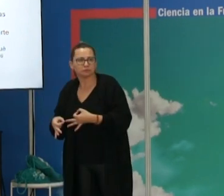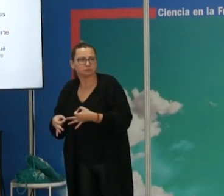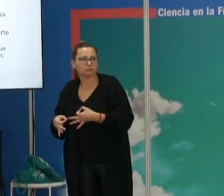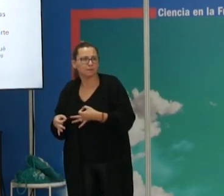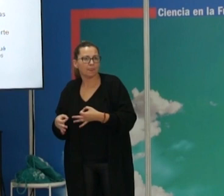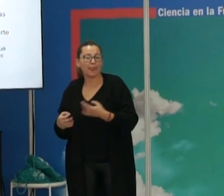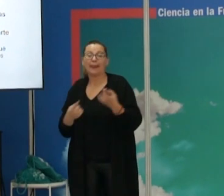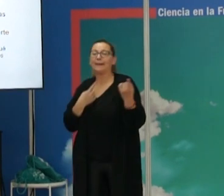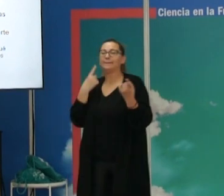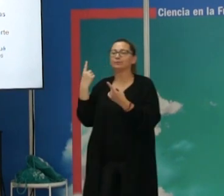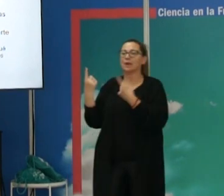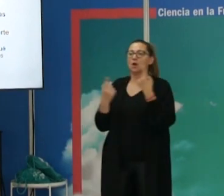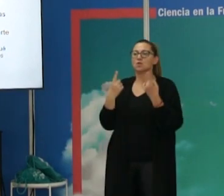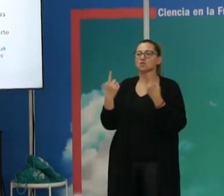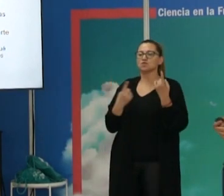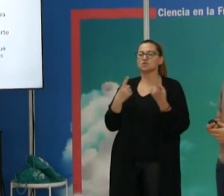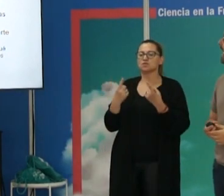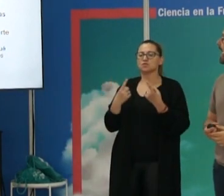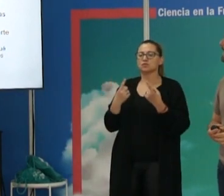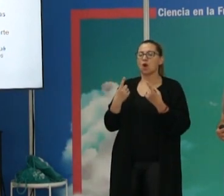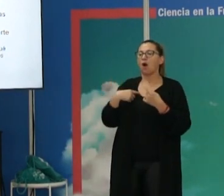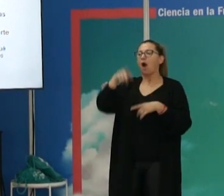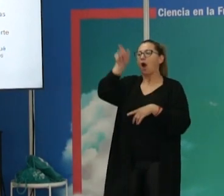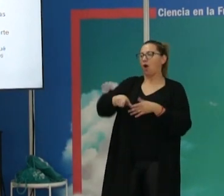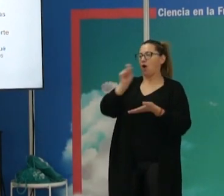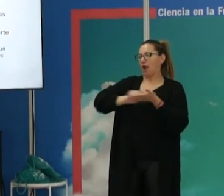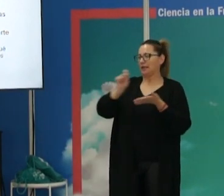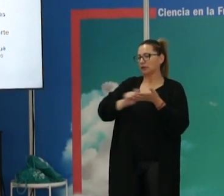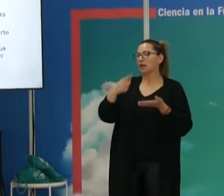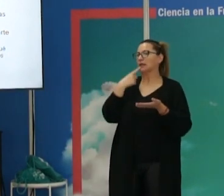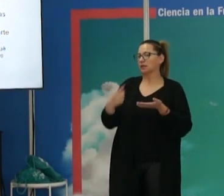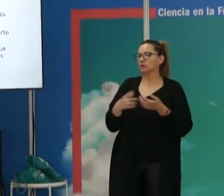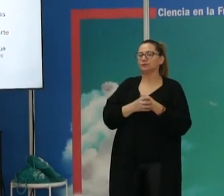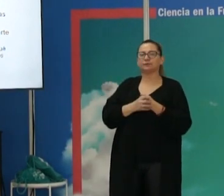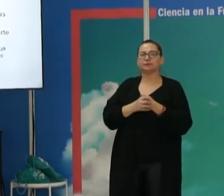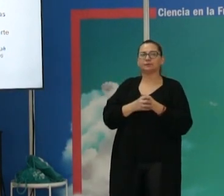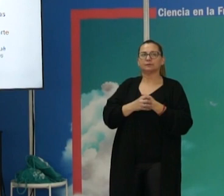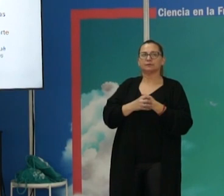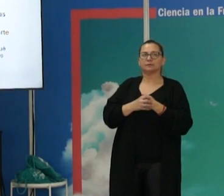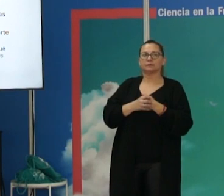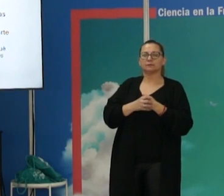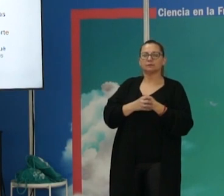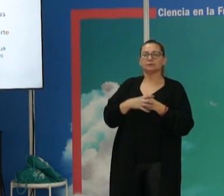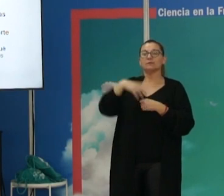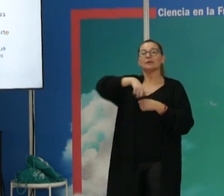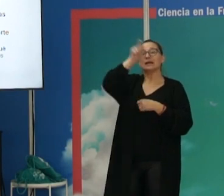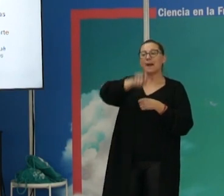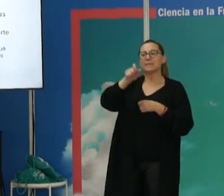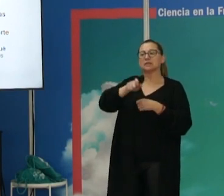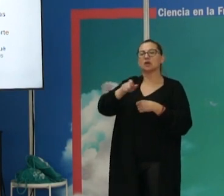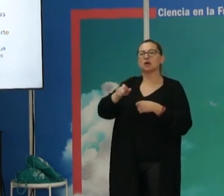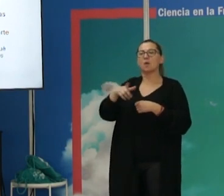autores, debido a estas controversias, han sugerido que las personas